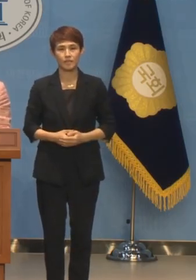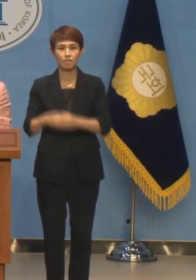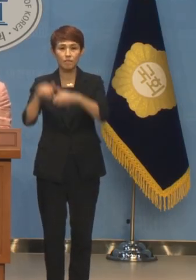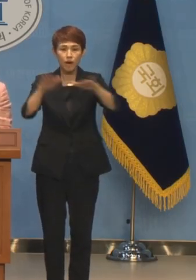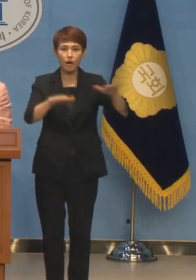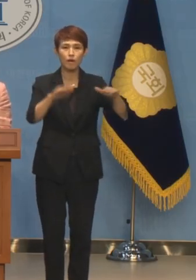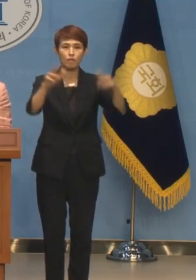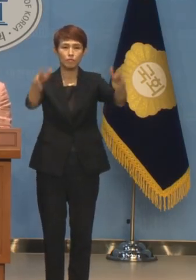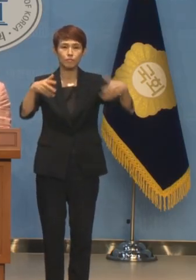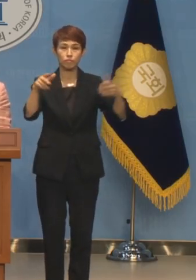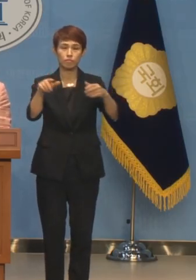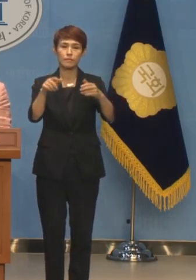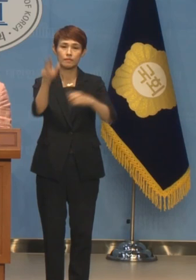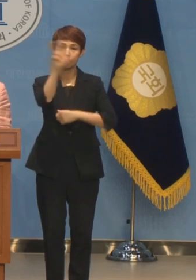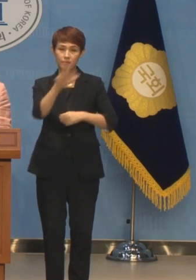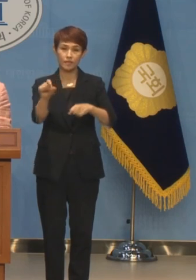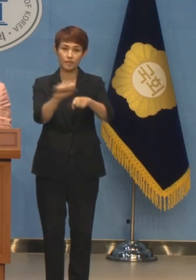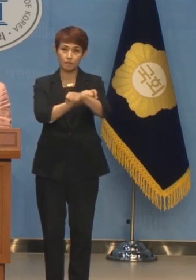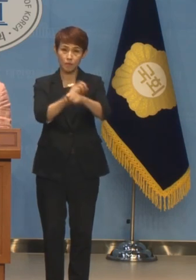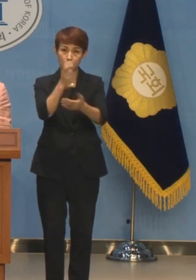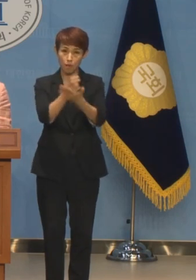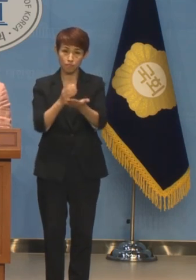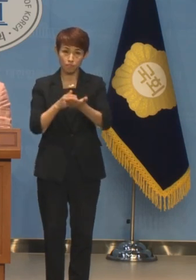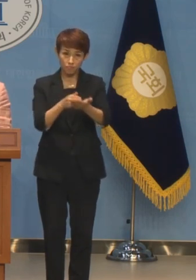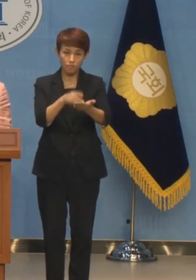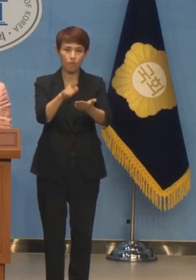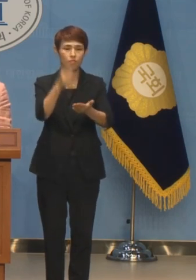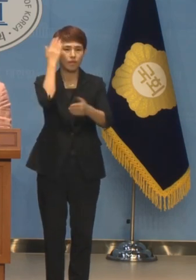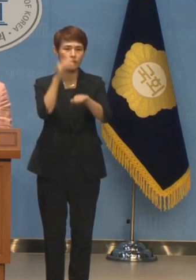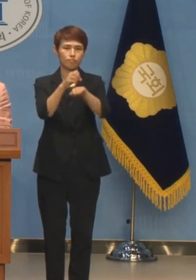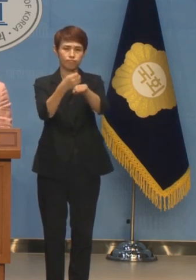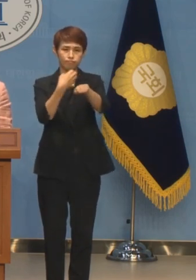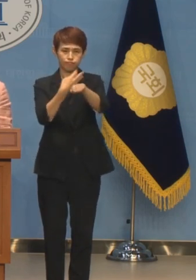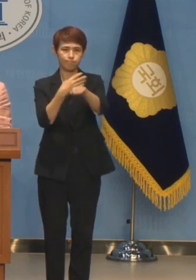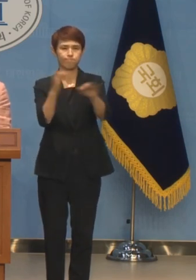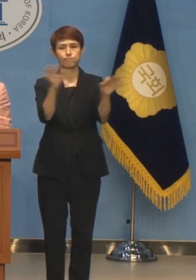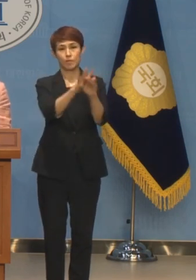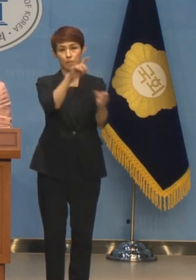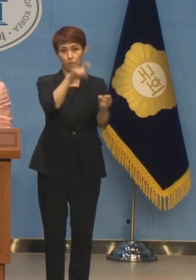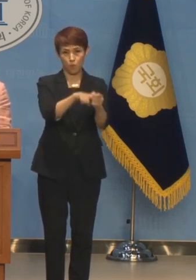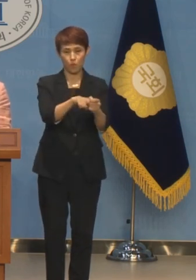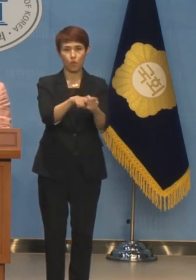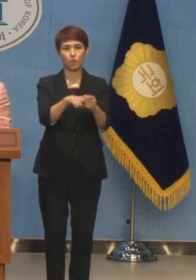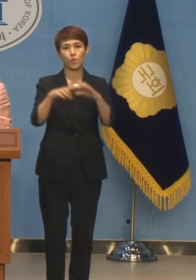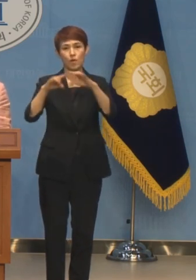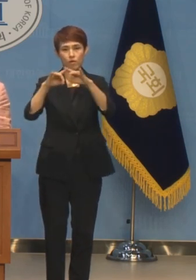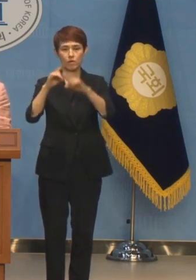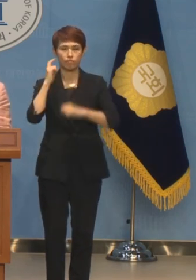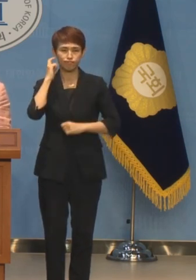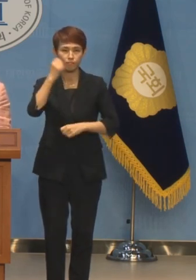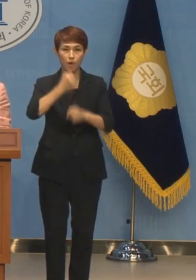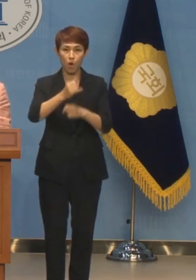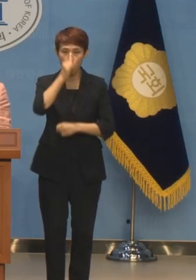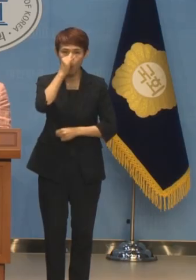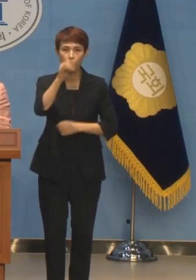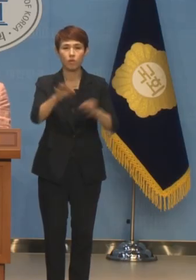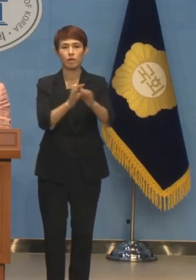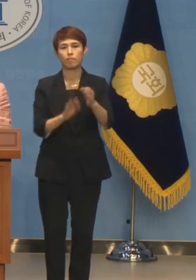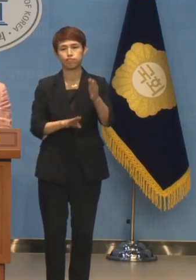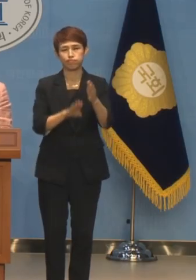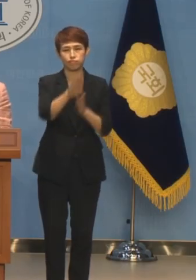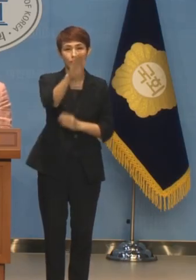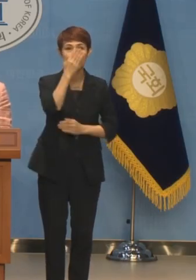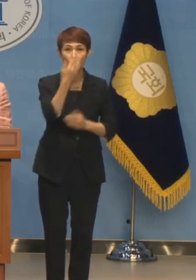해상풍력특별법 제정은 탄소 중립 목표 달성과 질서 있는 에너지 전환, 그리고 지속 가능한 경제 성장에